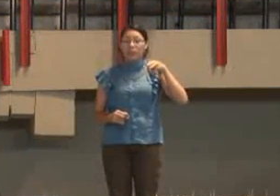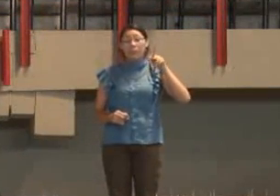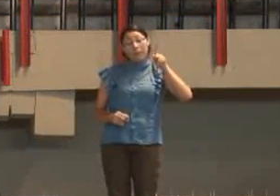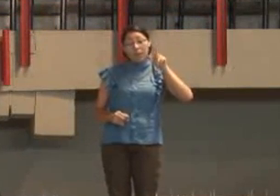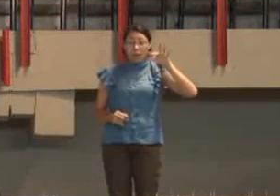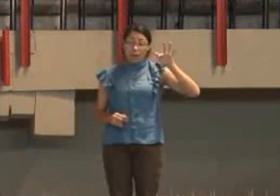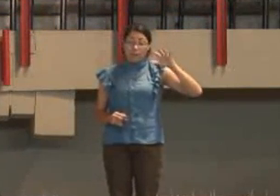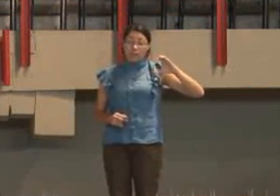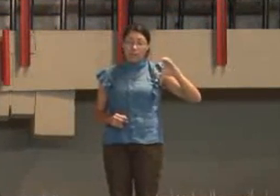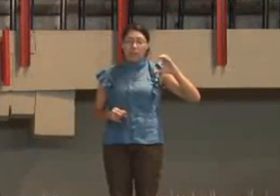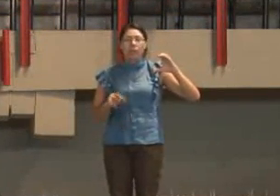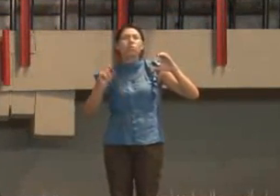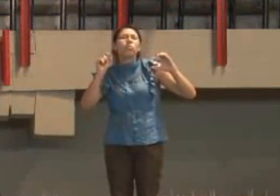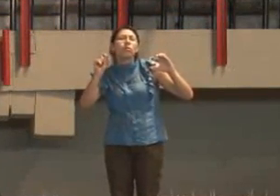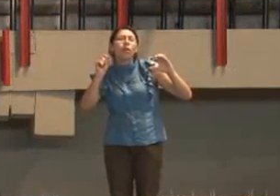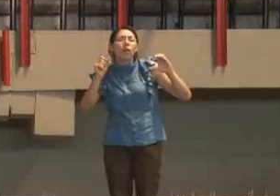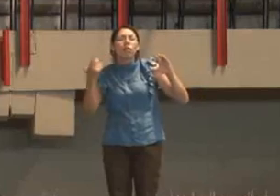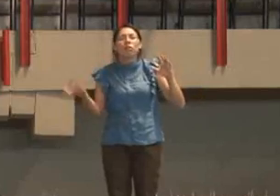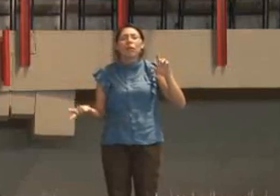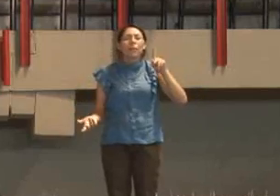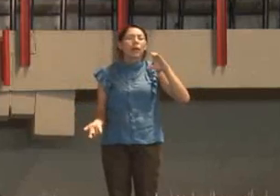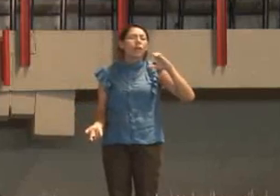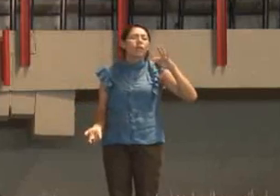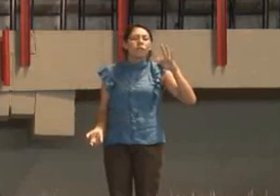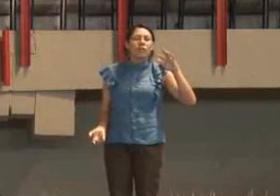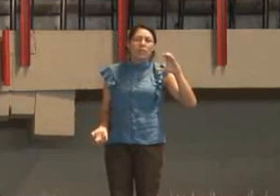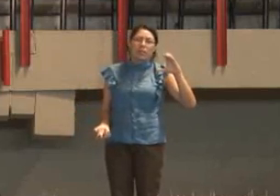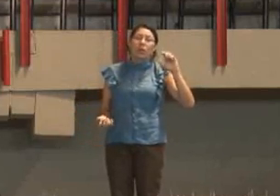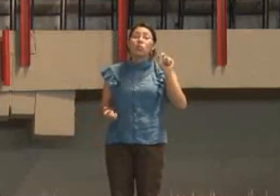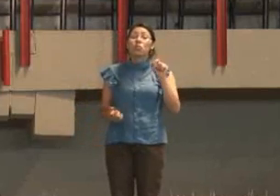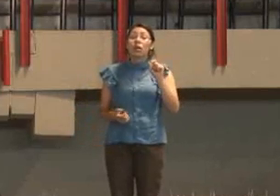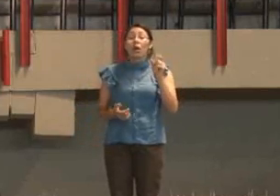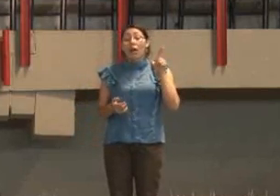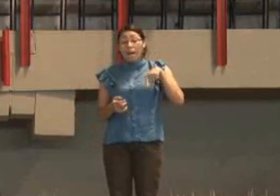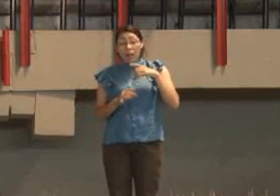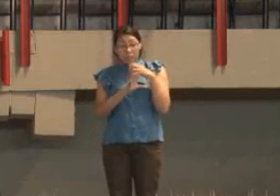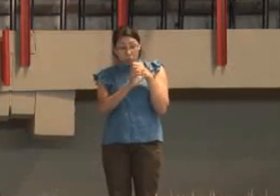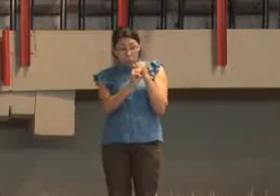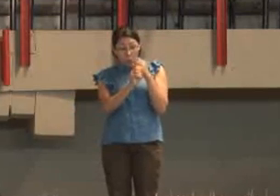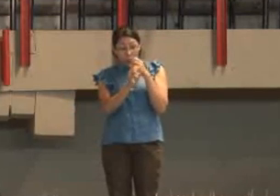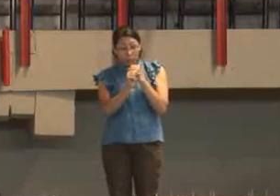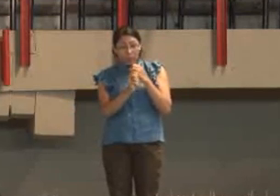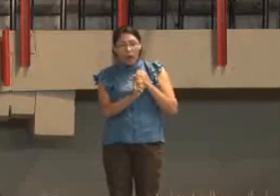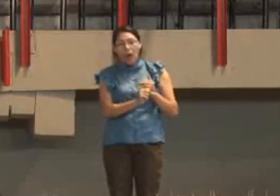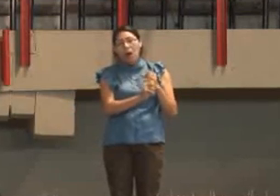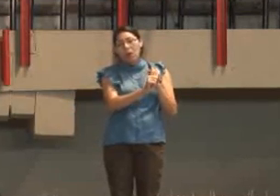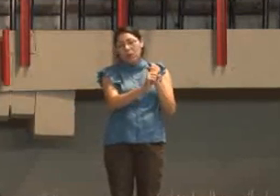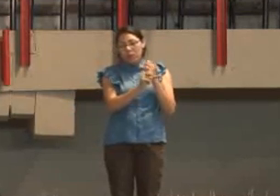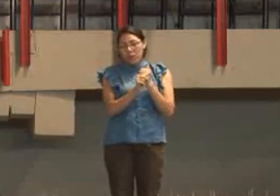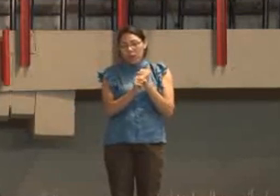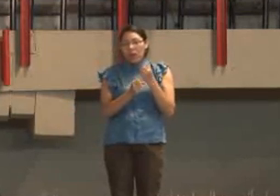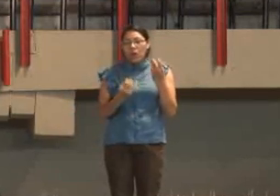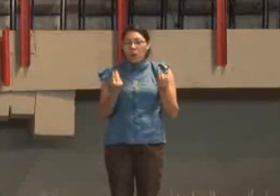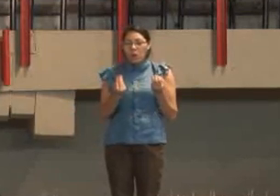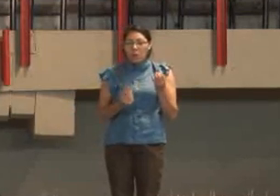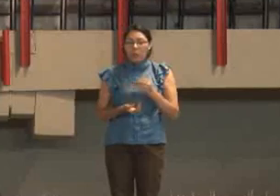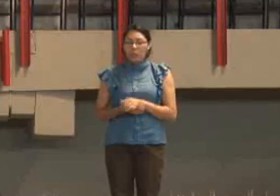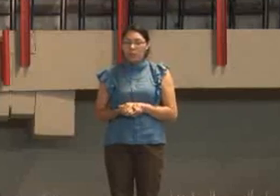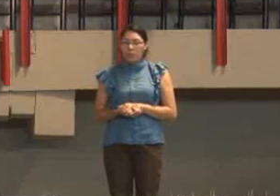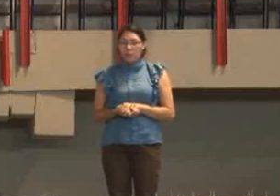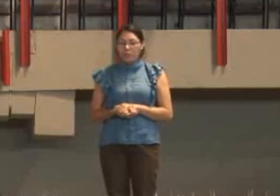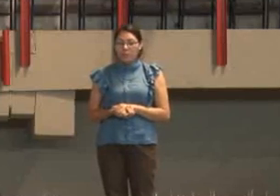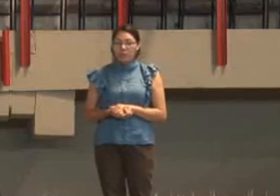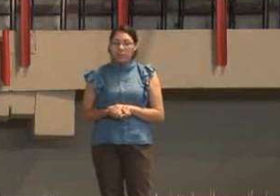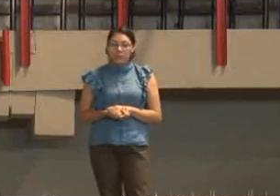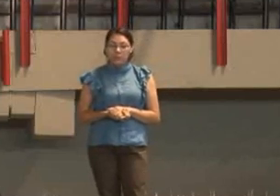esse princípio? Isso aqui é um princípio que serve para a gente efetuar contagens. E como é que a gente aplica esse princípio?